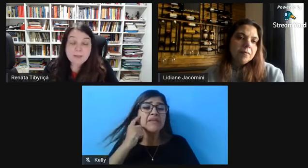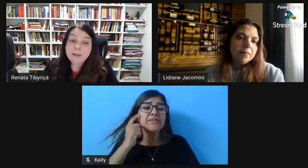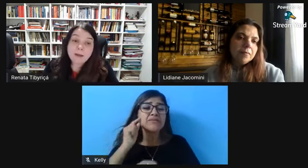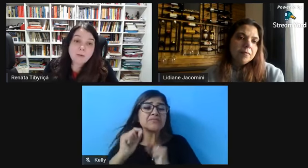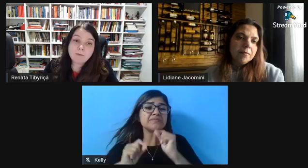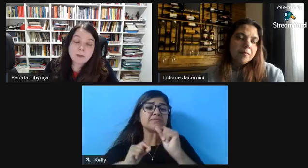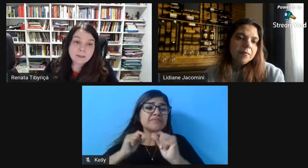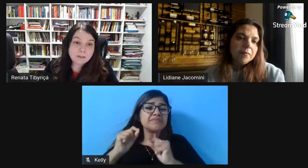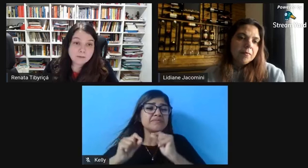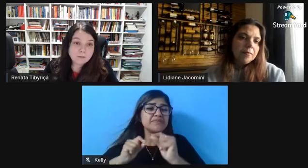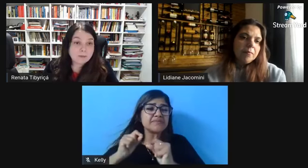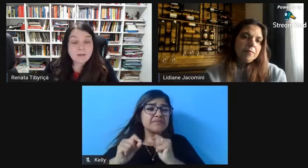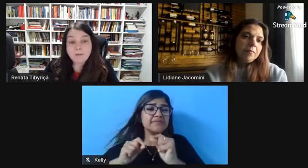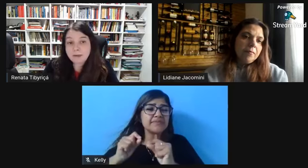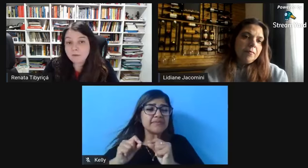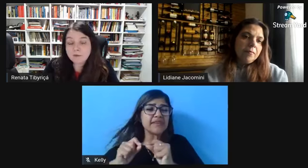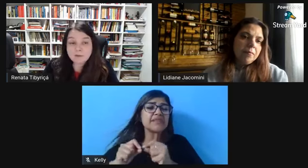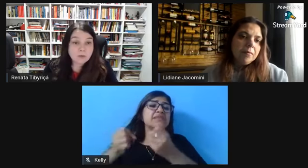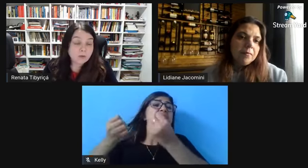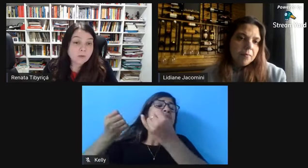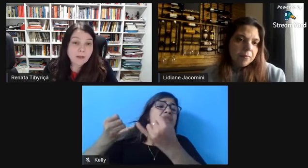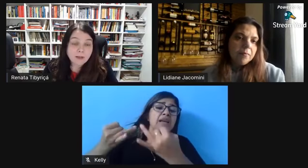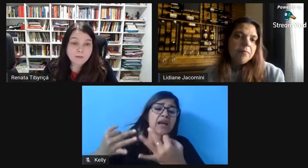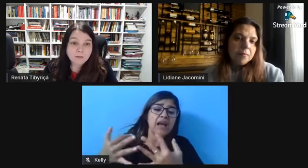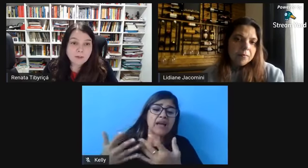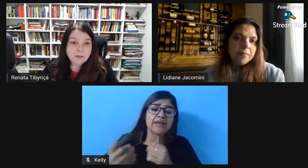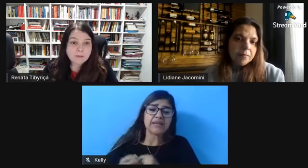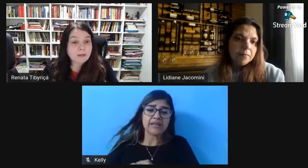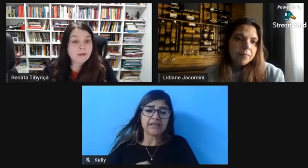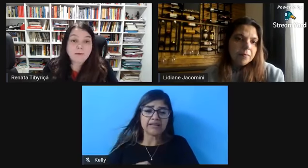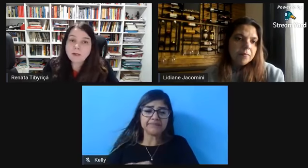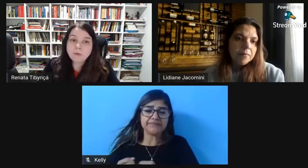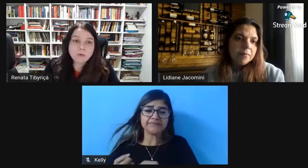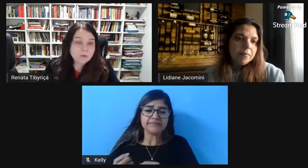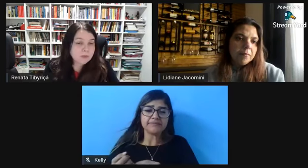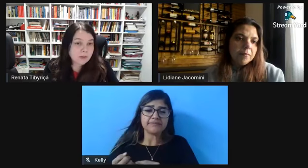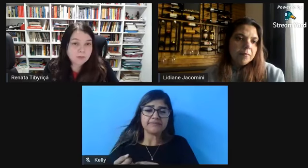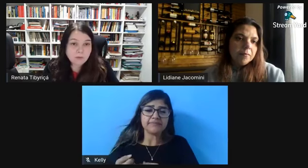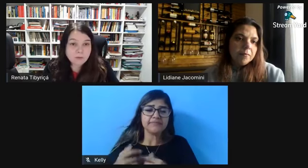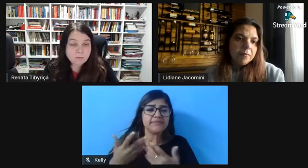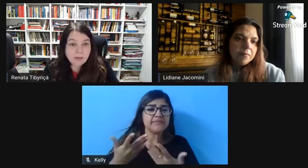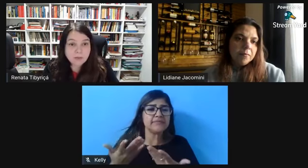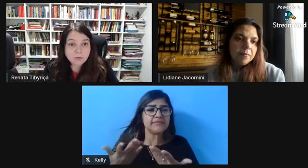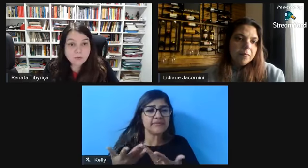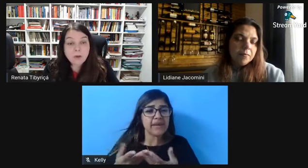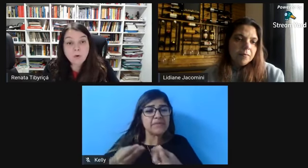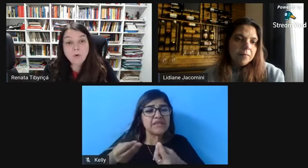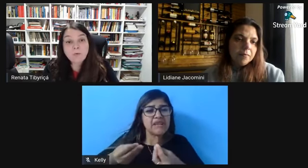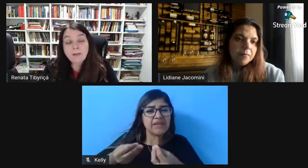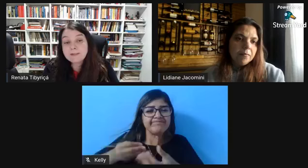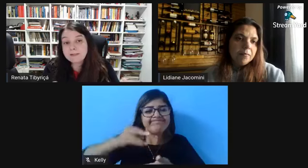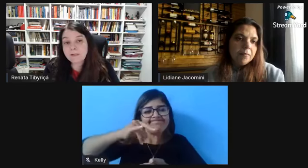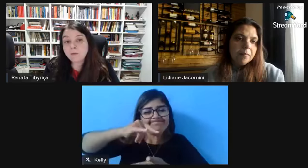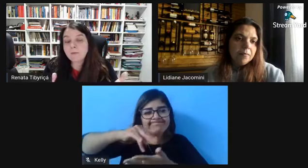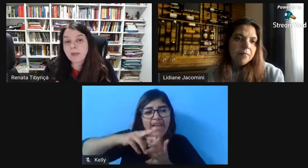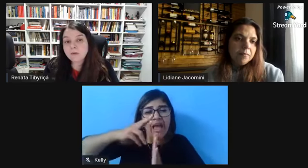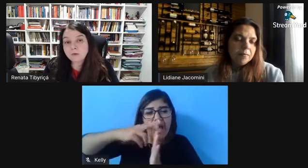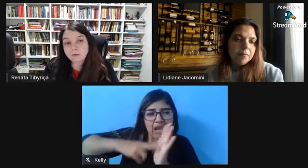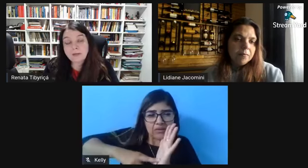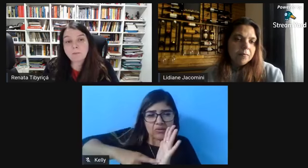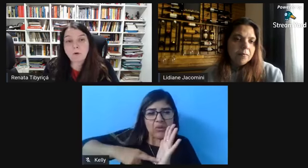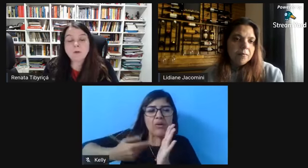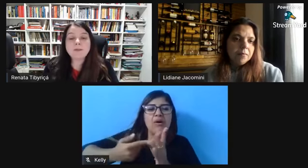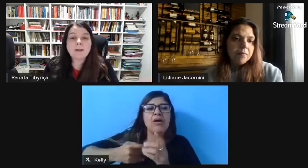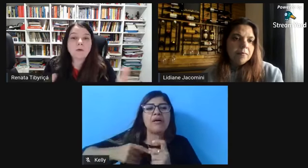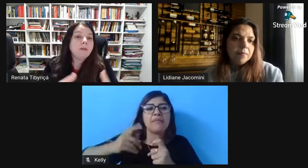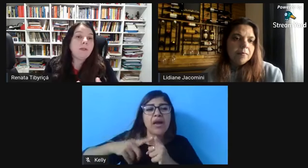chegar, ela vai ter que acabar falando, levar talvez isso anotado, né, levar todos os relatórios médicos, ou ver se tem um